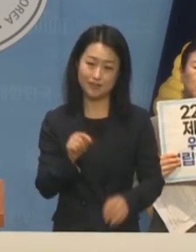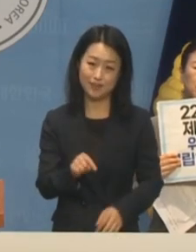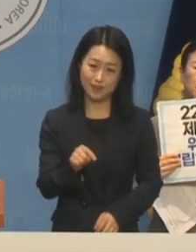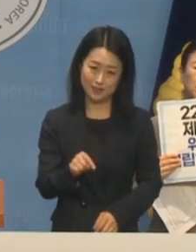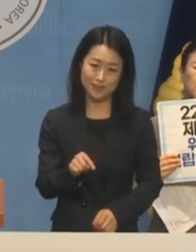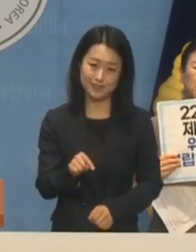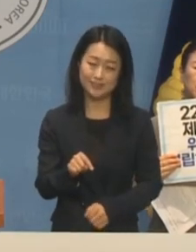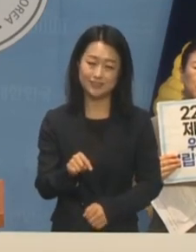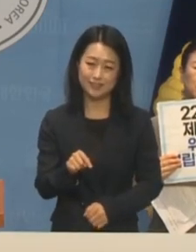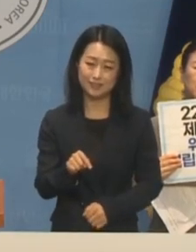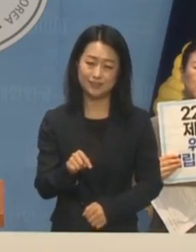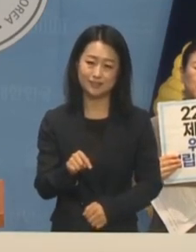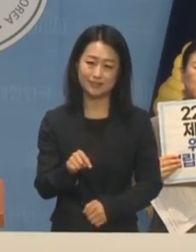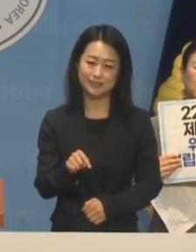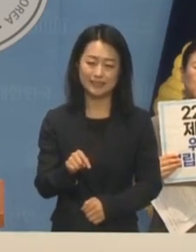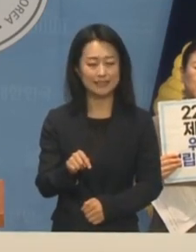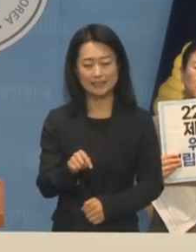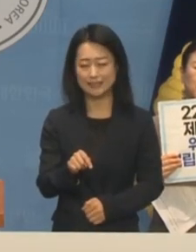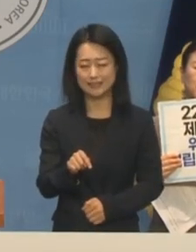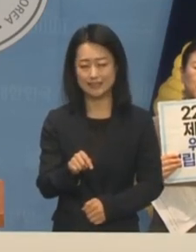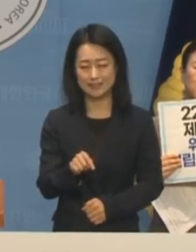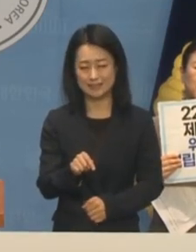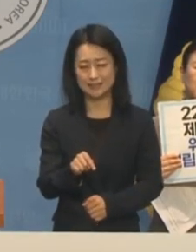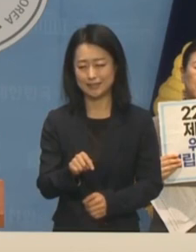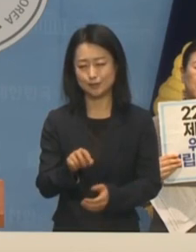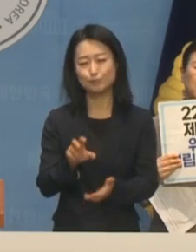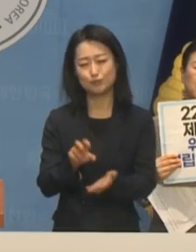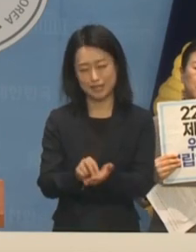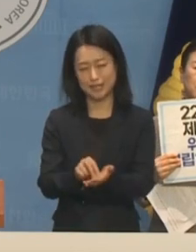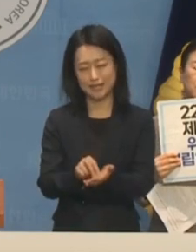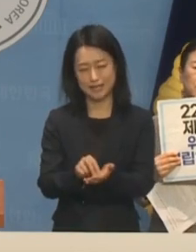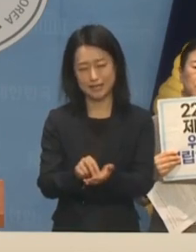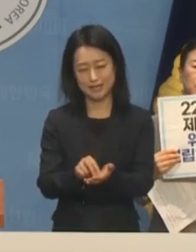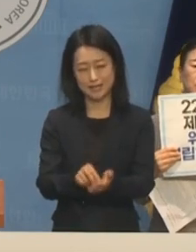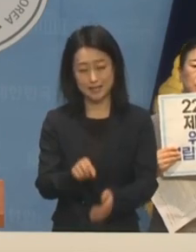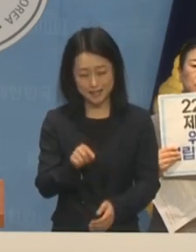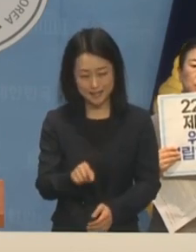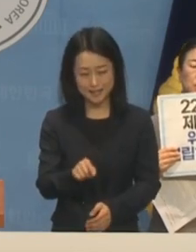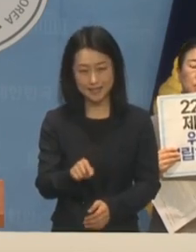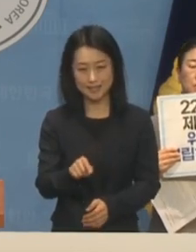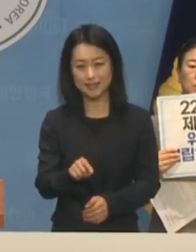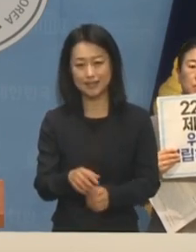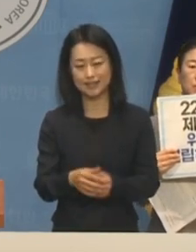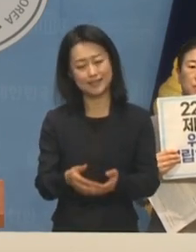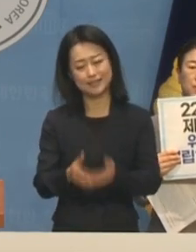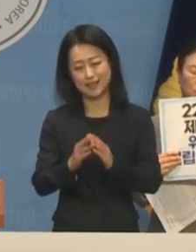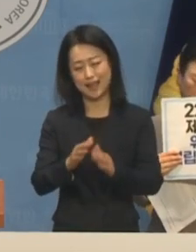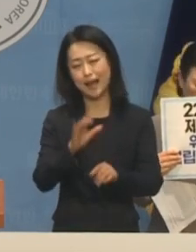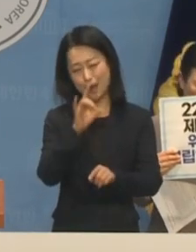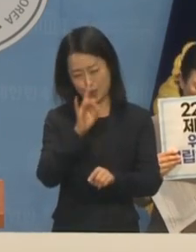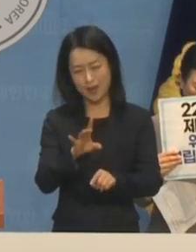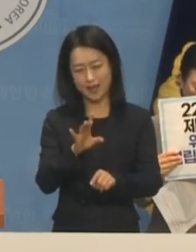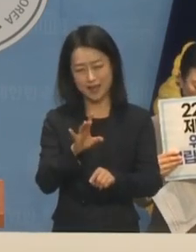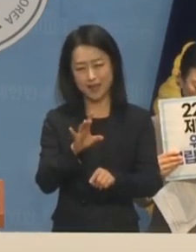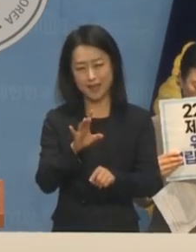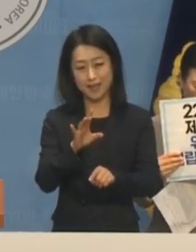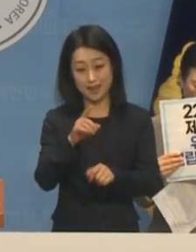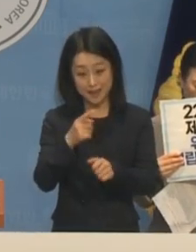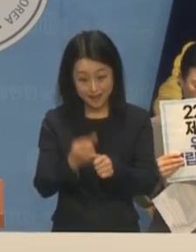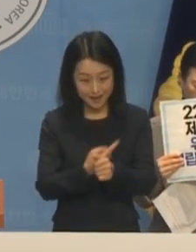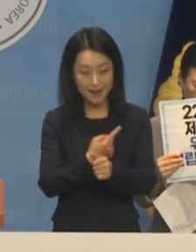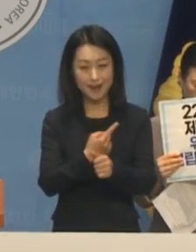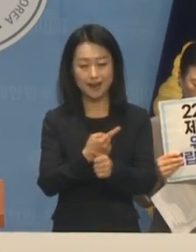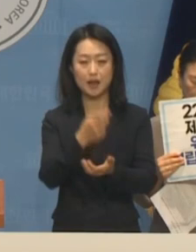정치 세력의 설립 자체가 봉쇄되어야만 이 제도의 효과가